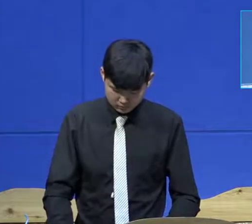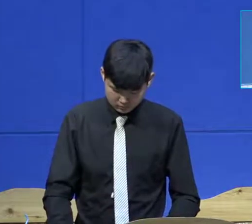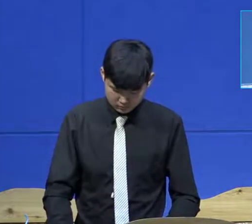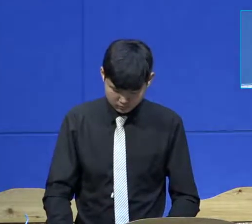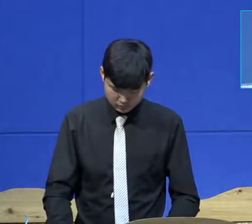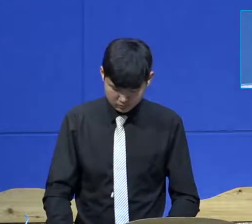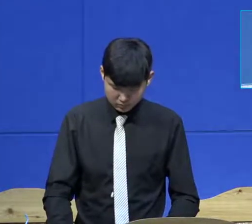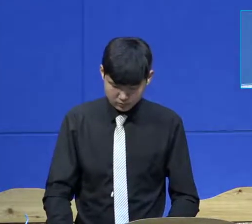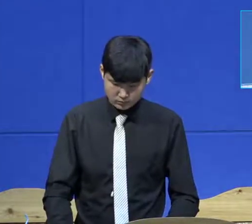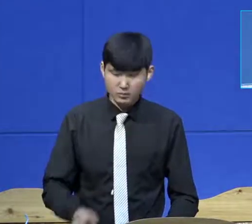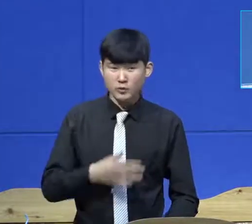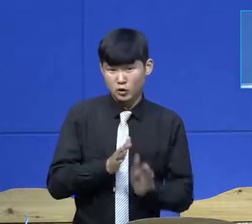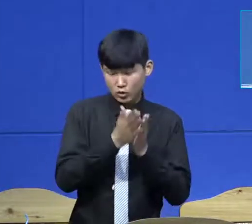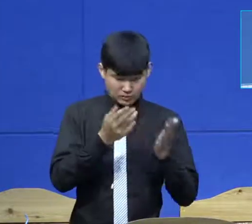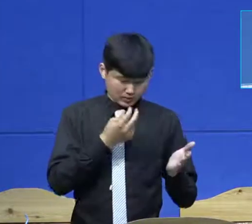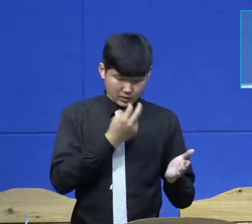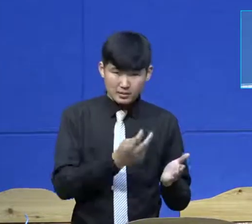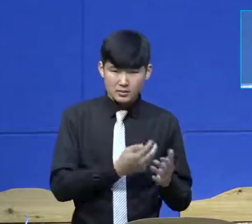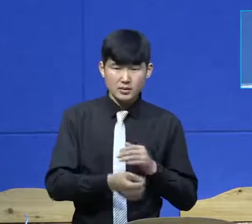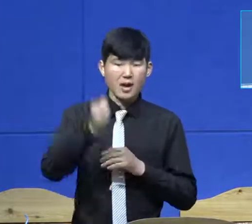Би нэг номноос харсан чинь Америкт